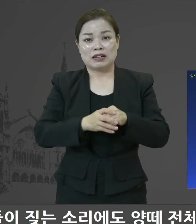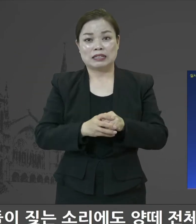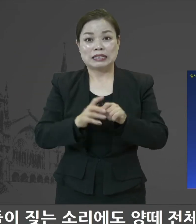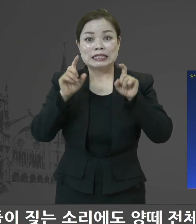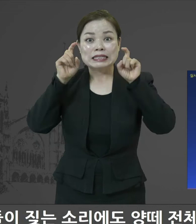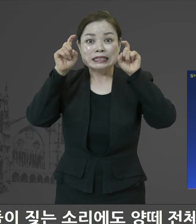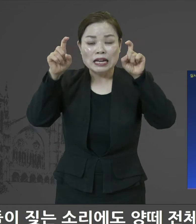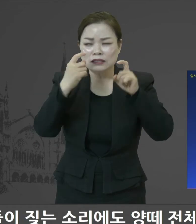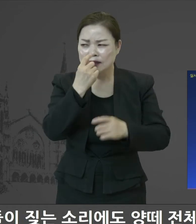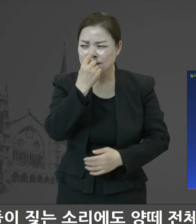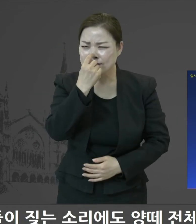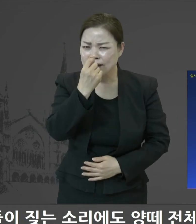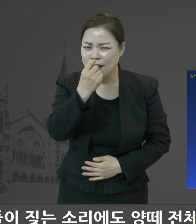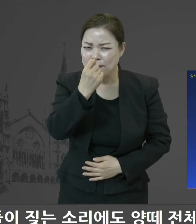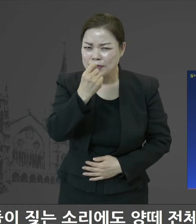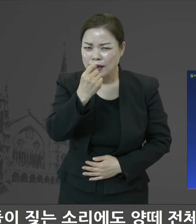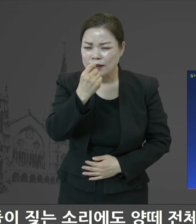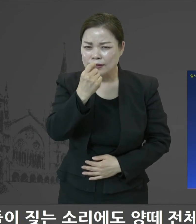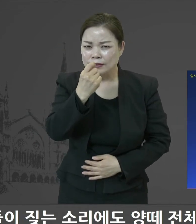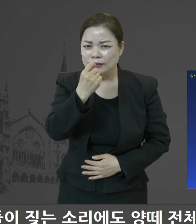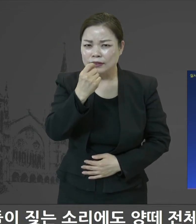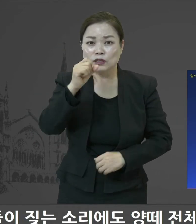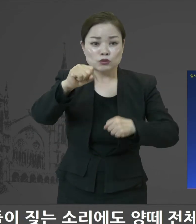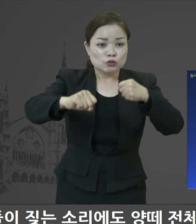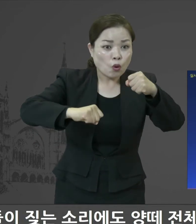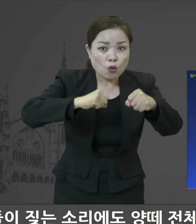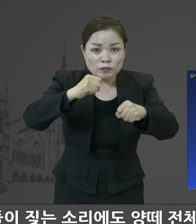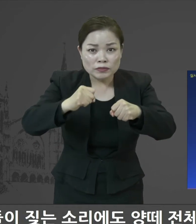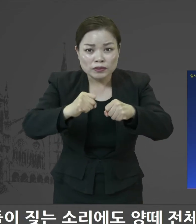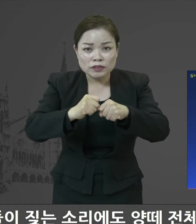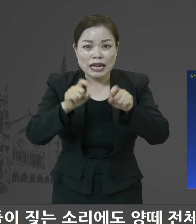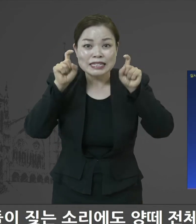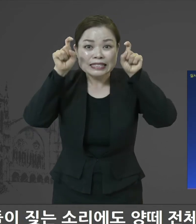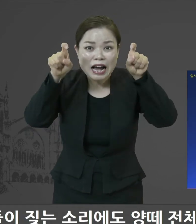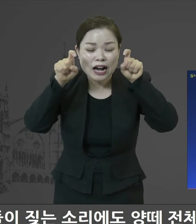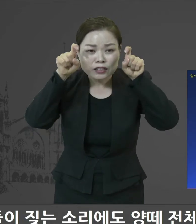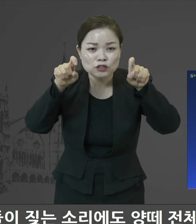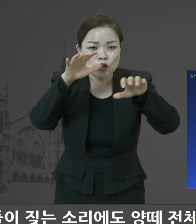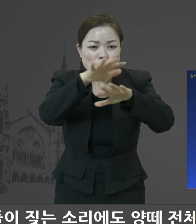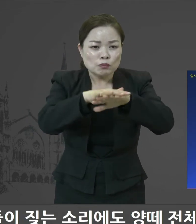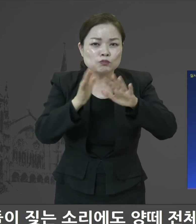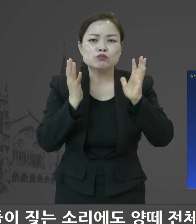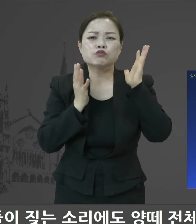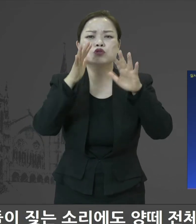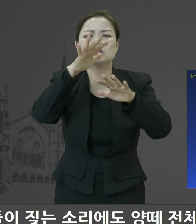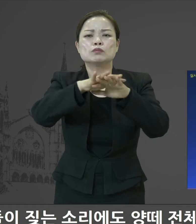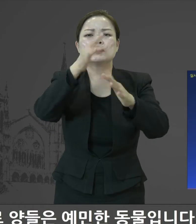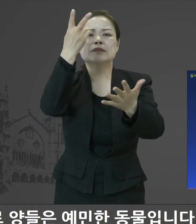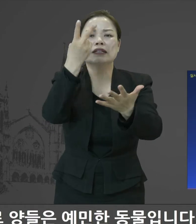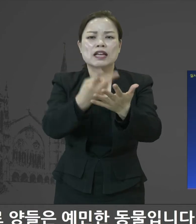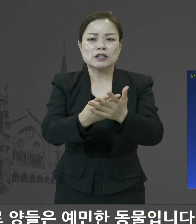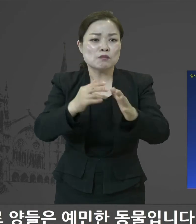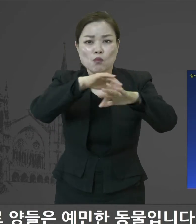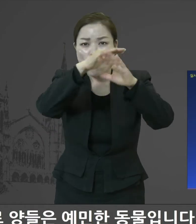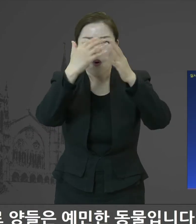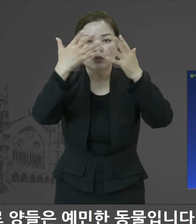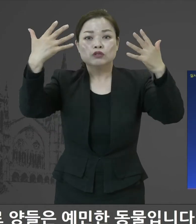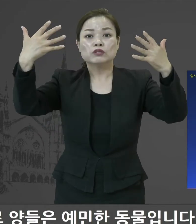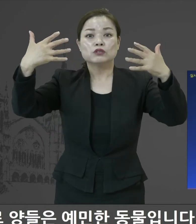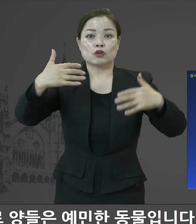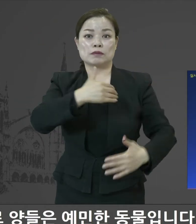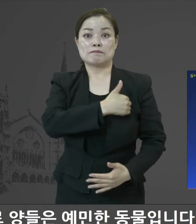양들은 예민한 동물입니다. 그러니까 양들이 푸른 풀밭에 누웠다는 것은 양들에게 필요한 모든 조건들이